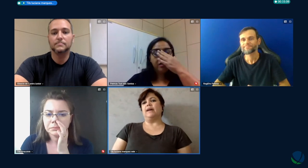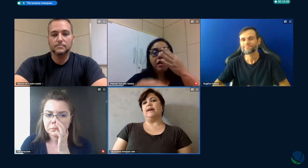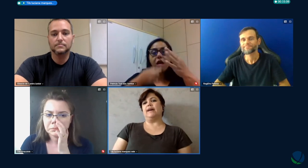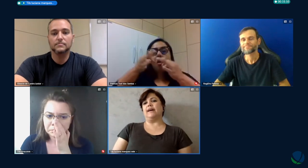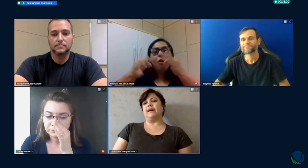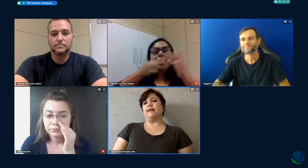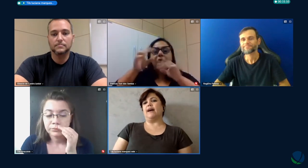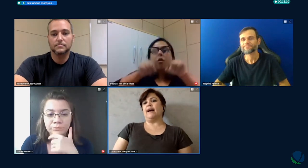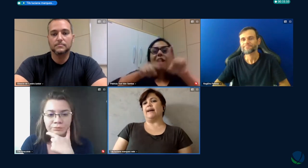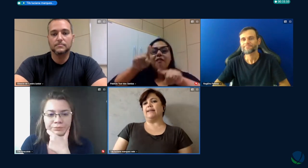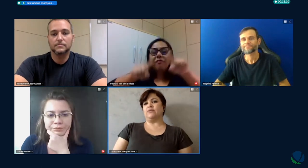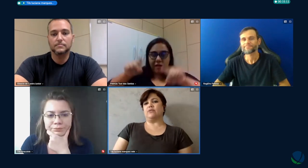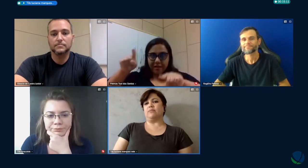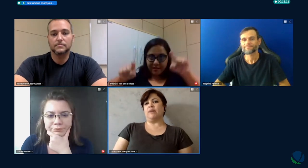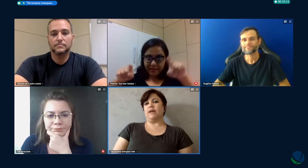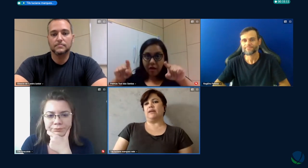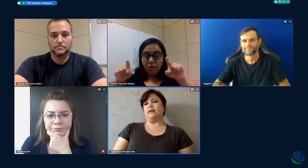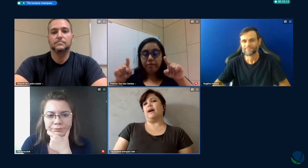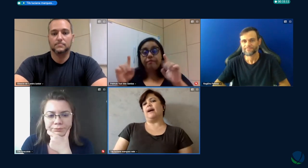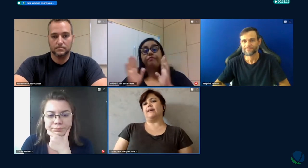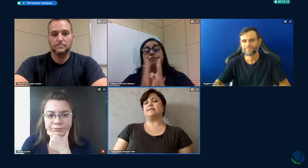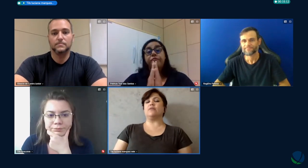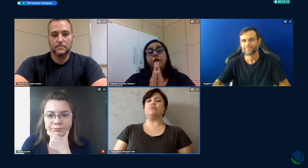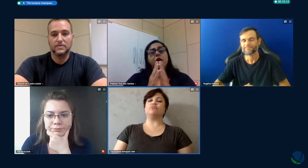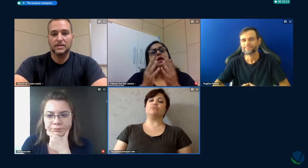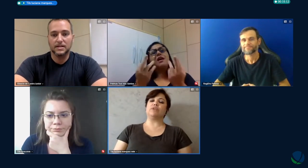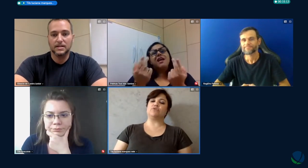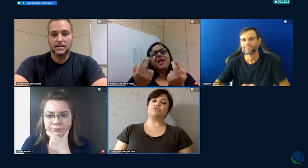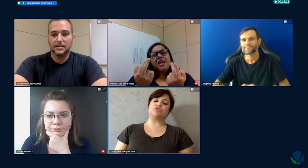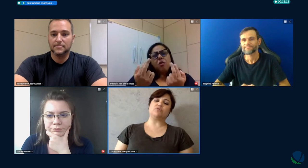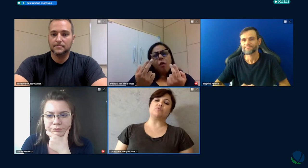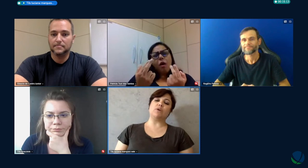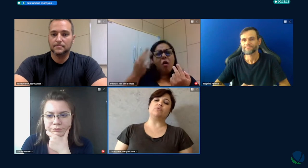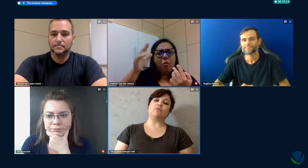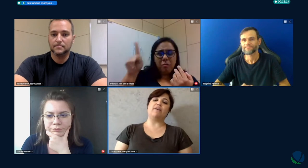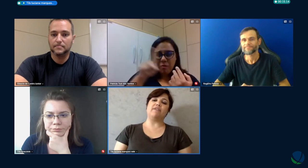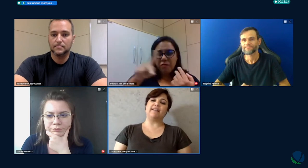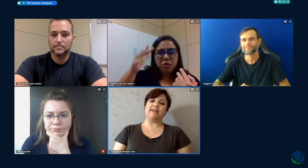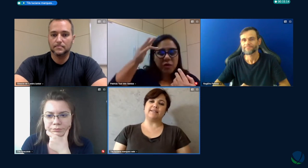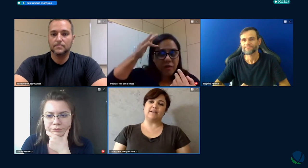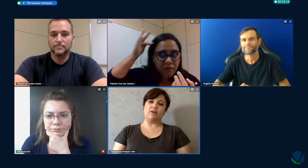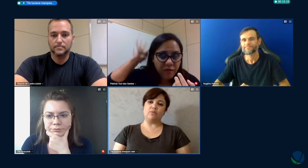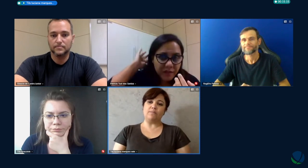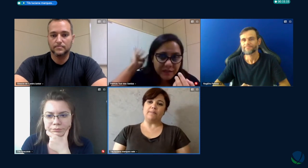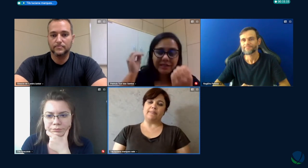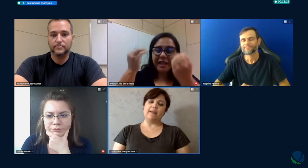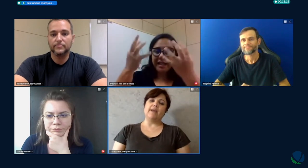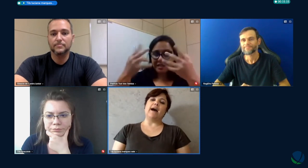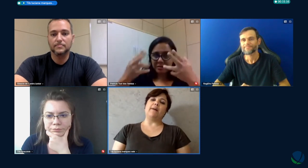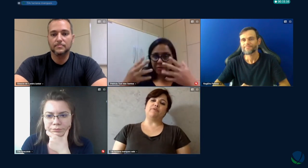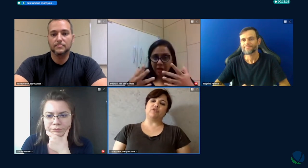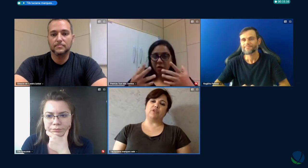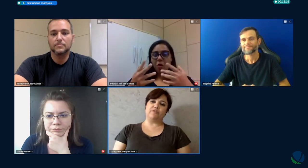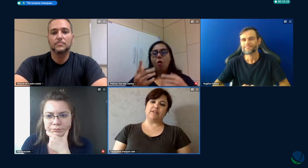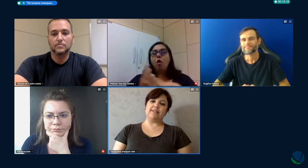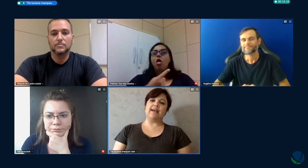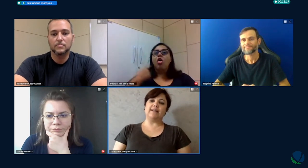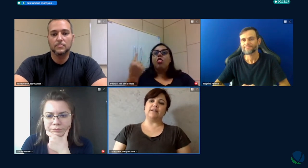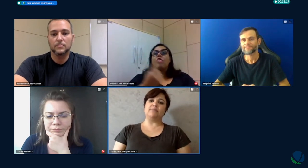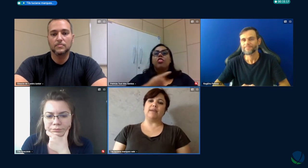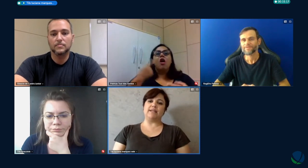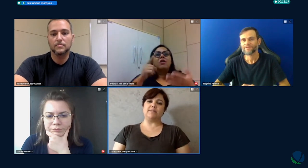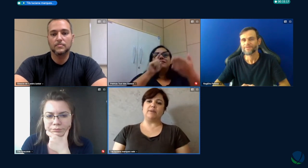apresentada. Agradeço também a questão das sugestões quanto à variação. A